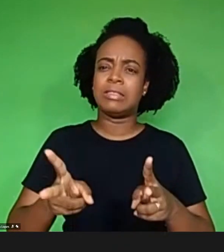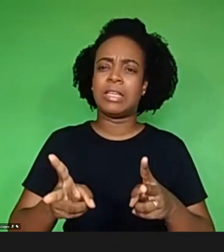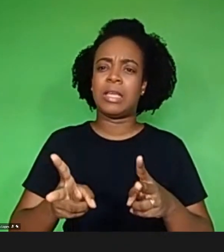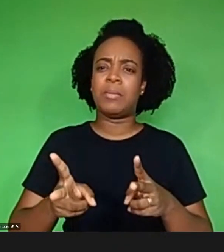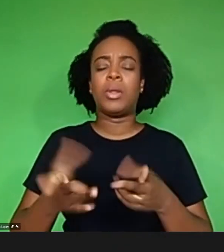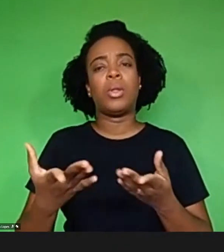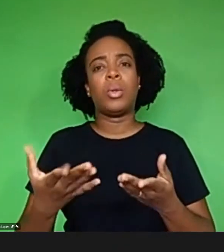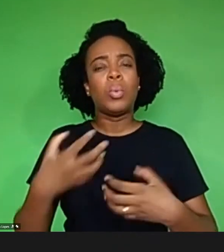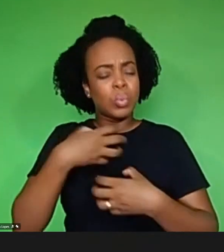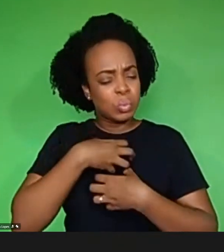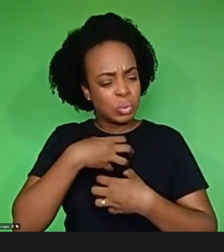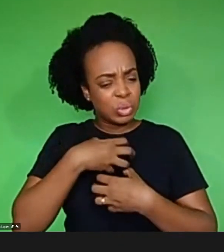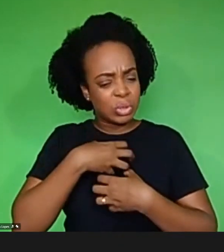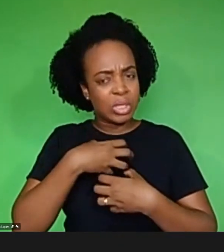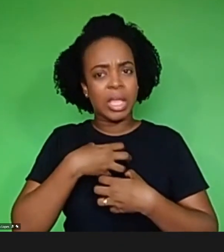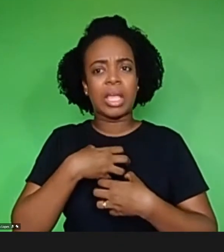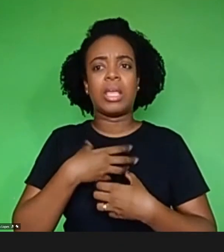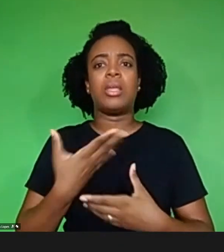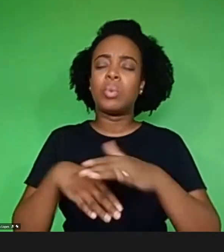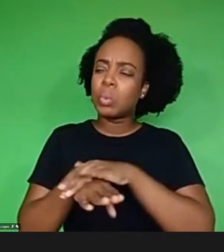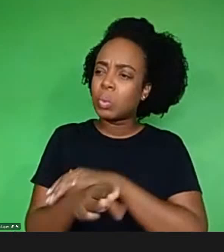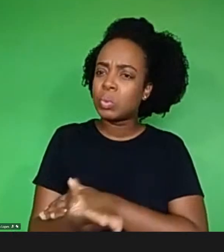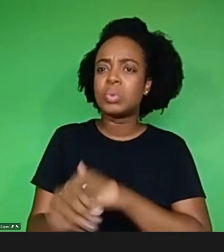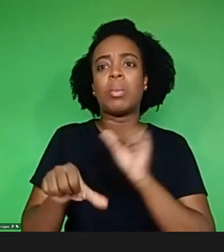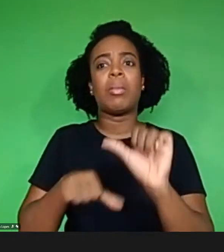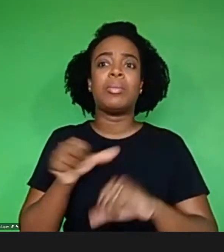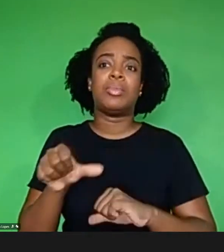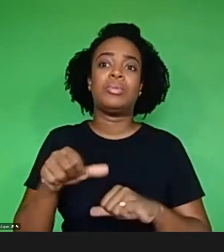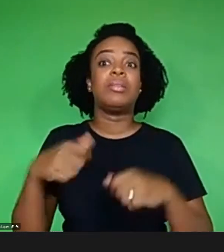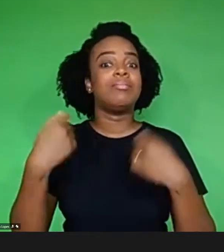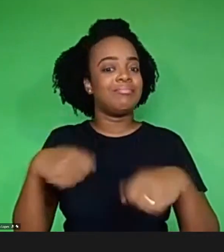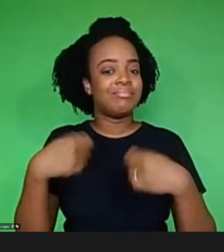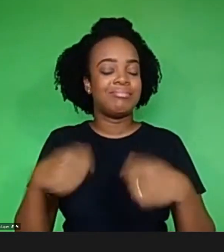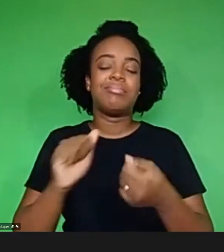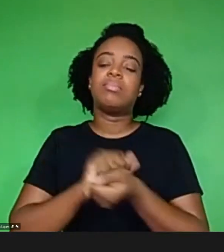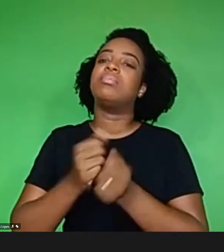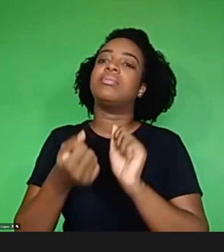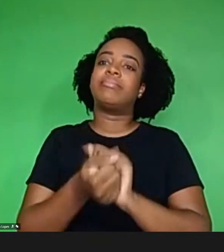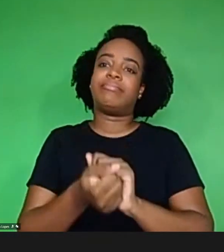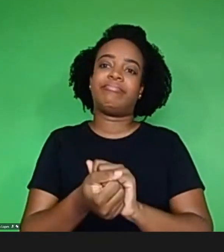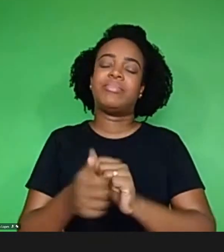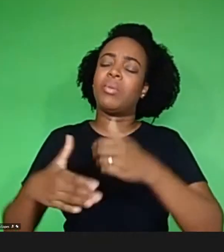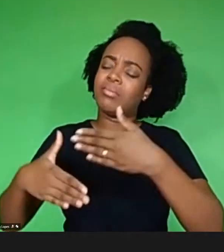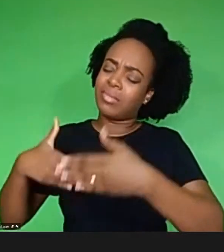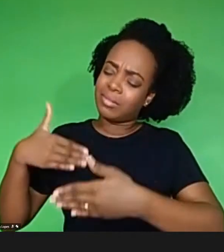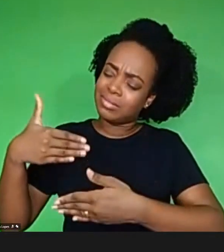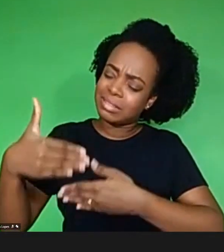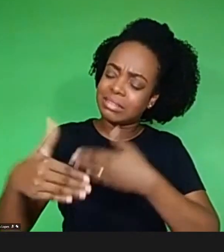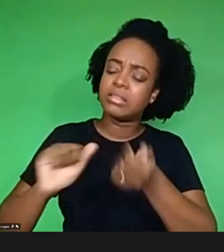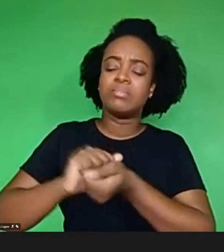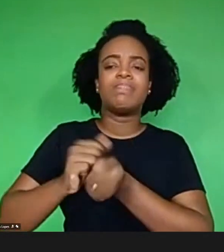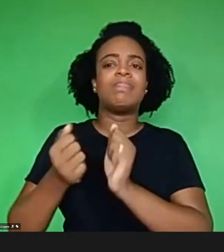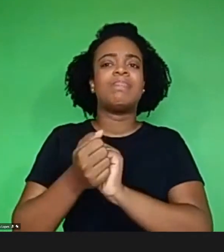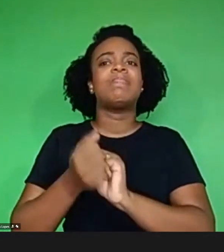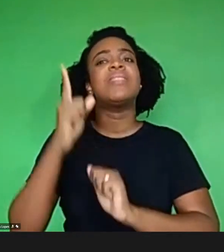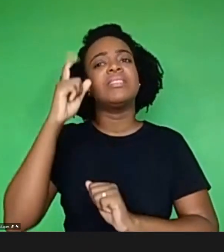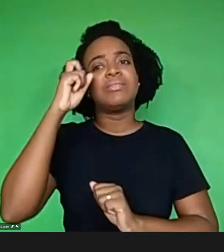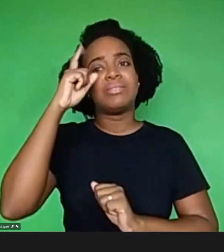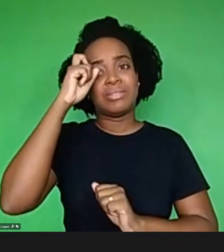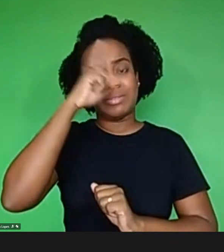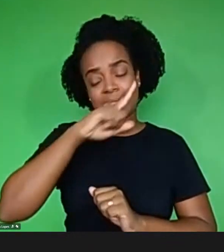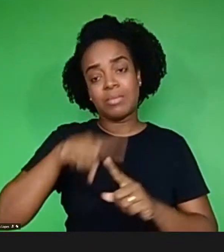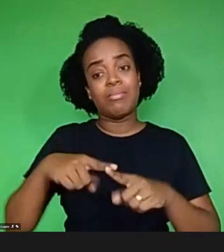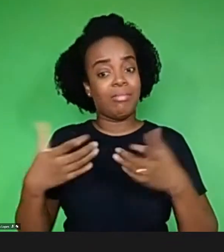tem que haver um processo de adaptação. Então, eu sei que o processo de adaptação é difícil, mas está sendo um momento difícil para todos